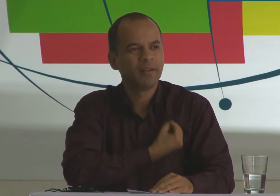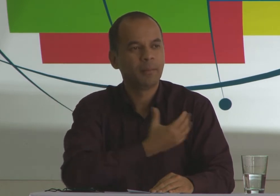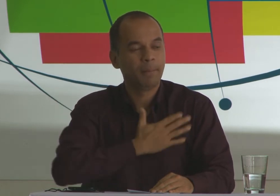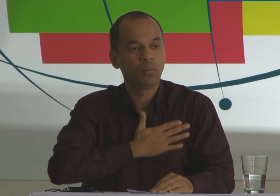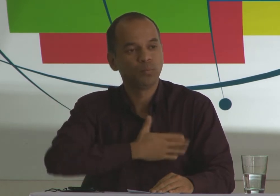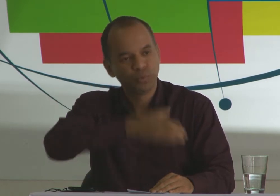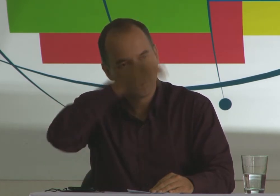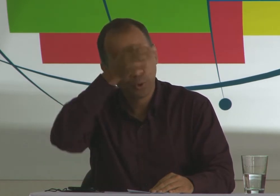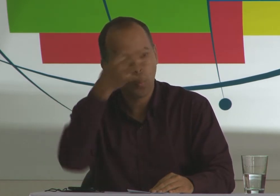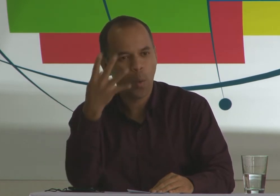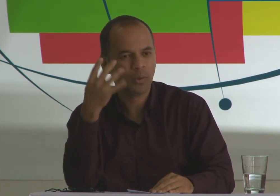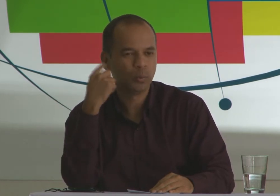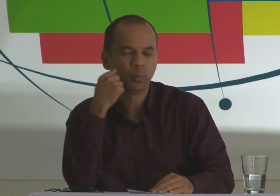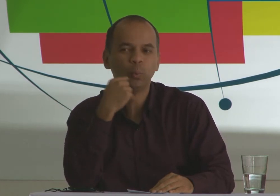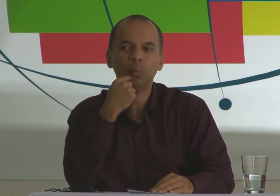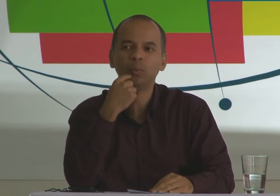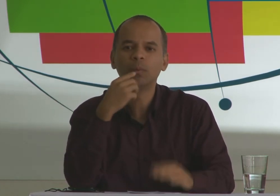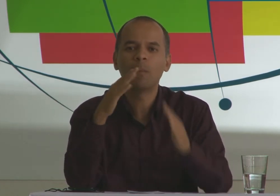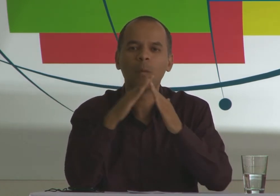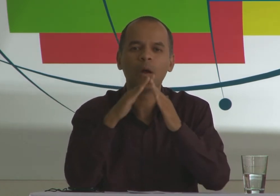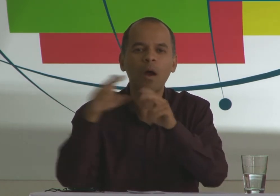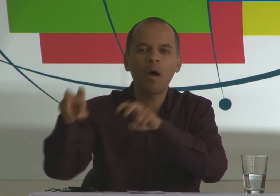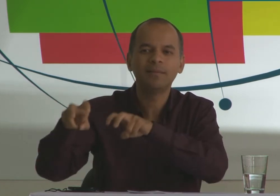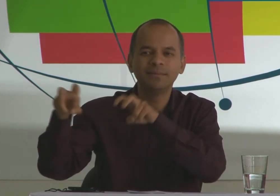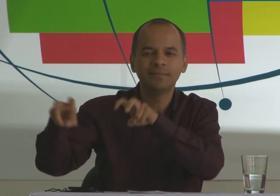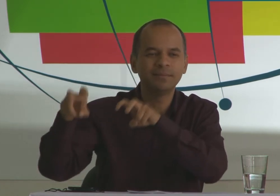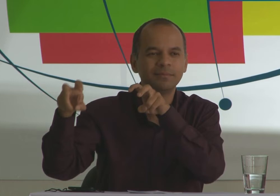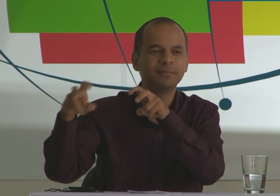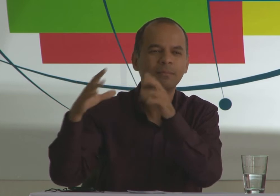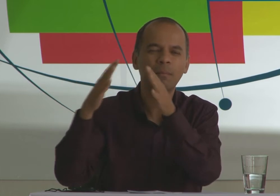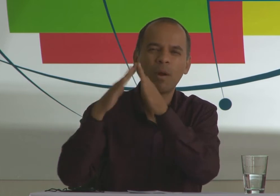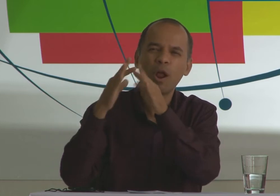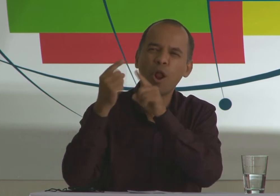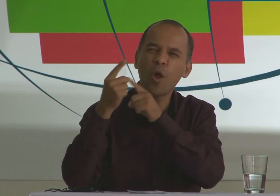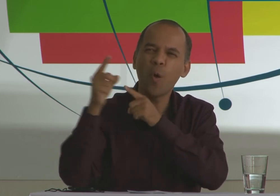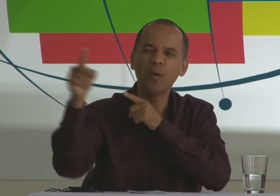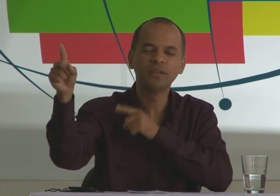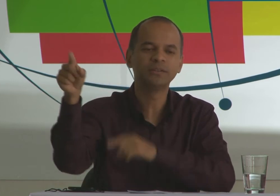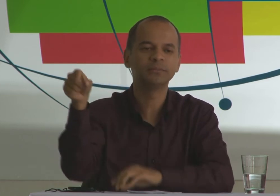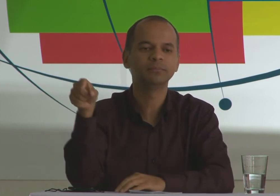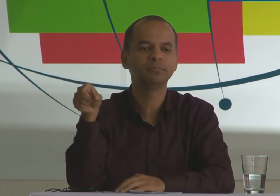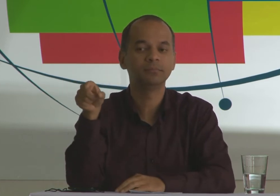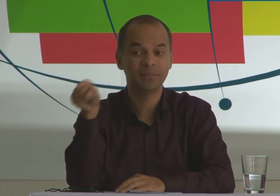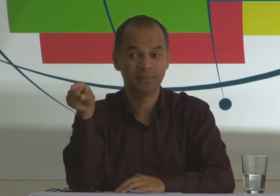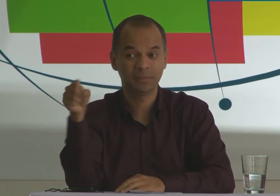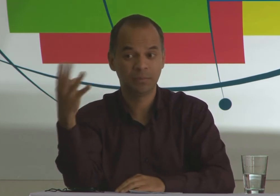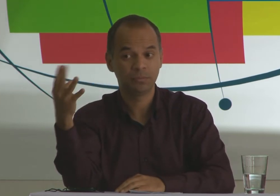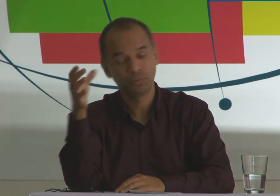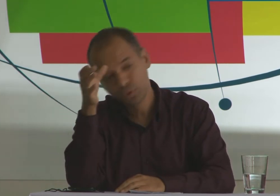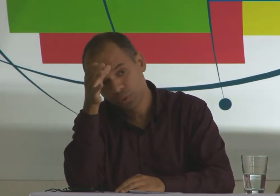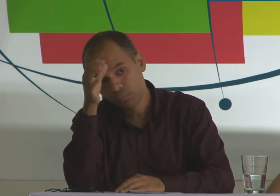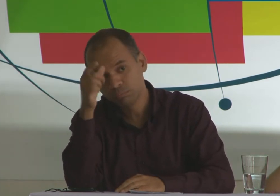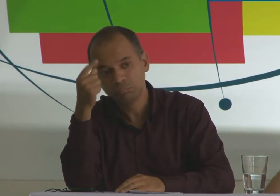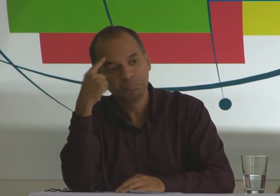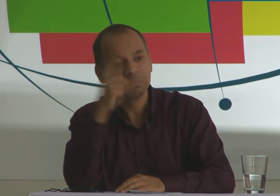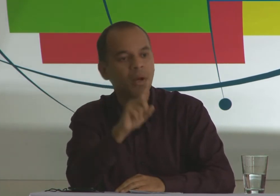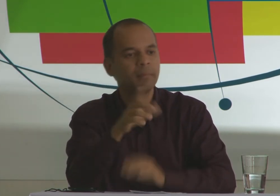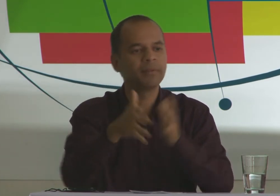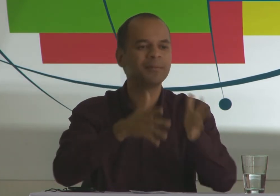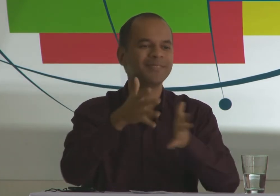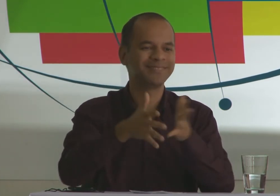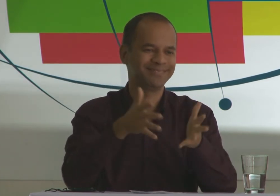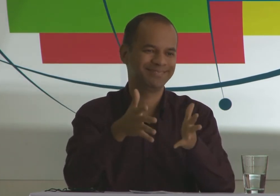o belo, mas outros casos com os meus tios, é uma questão genética e também tem um contexto de vida, e eles moravam em um lugar